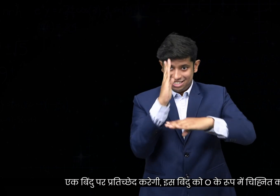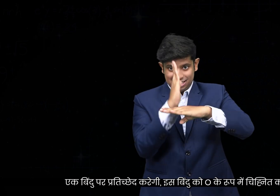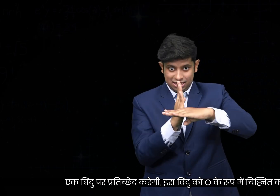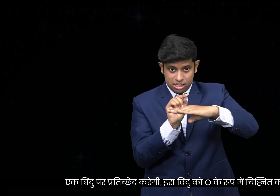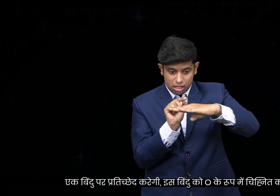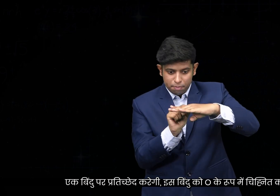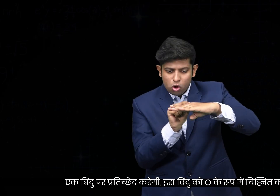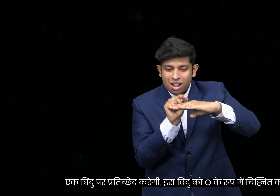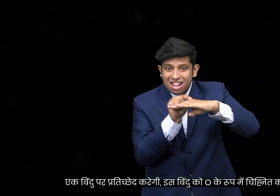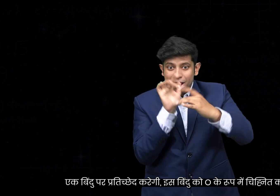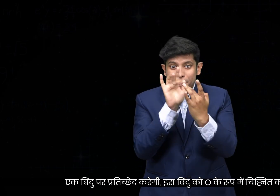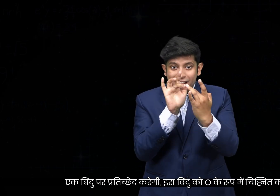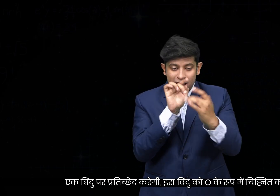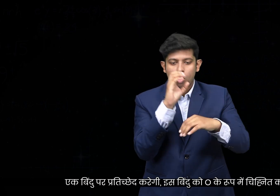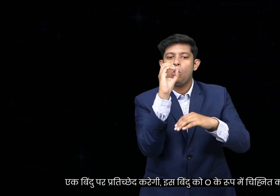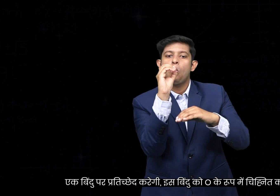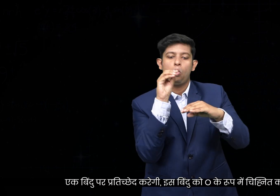के रूप में चिह्नित करेगी।